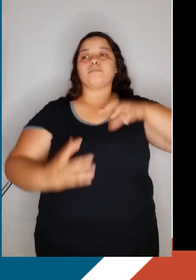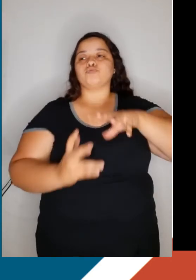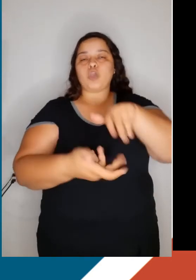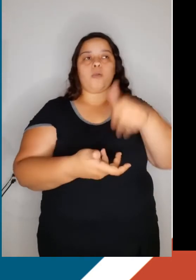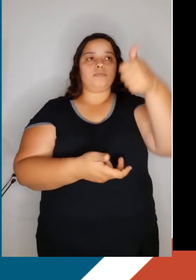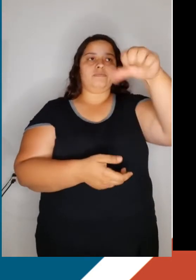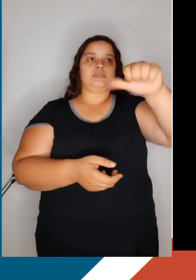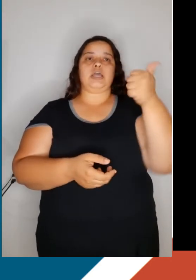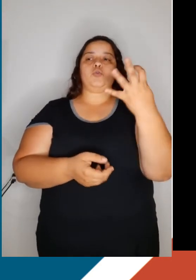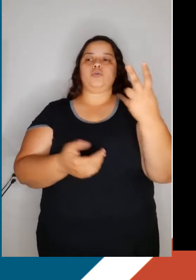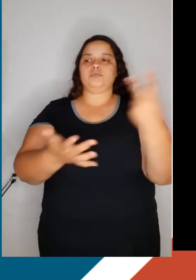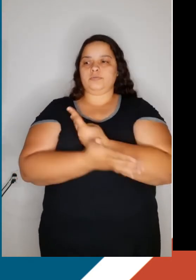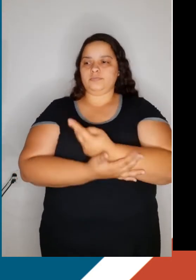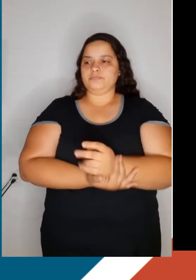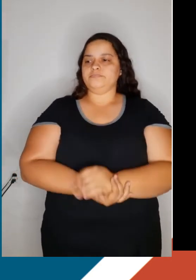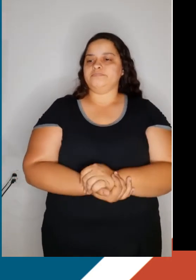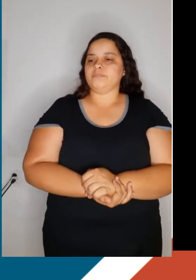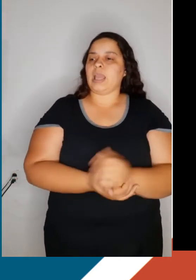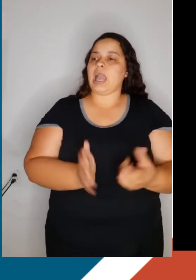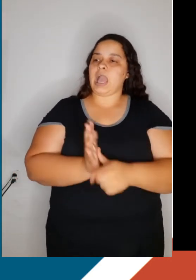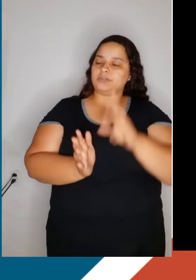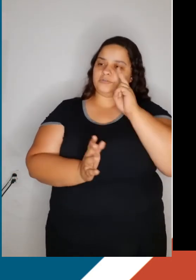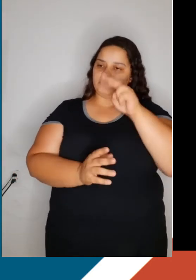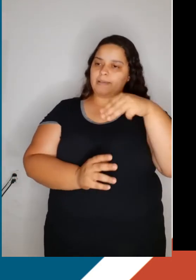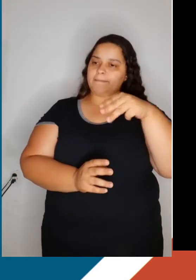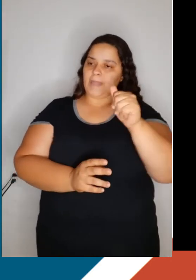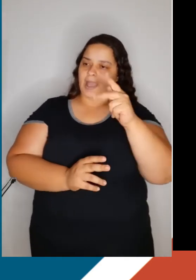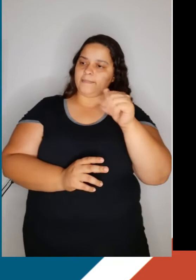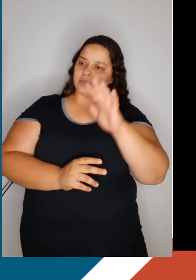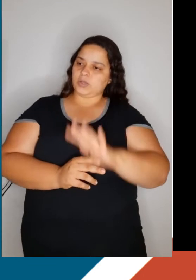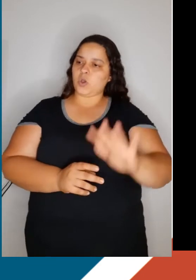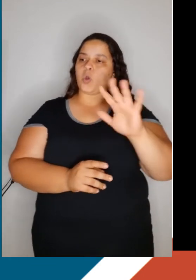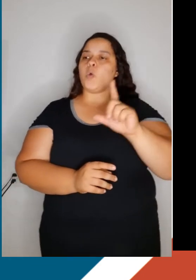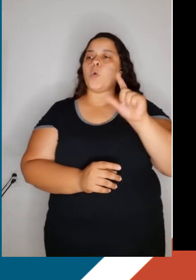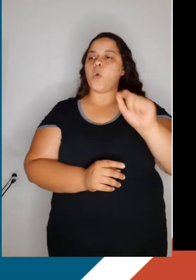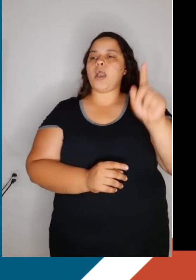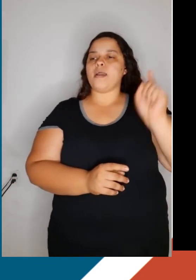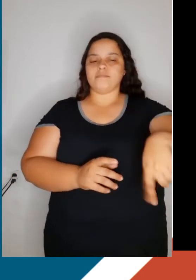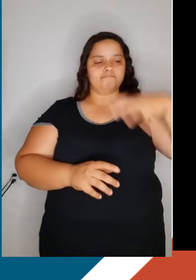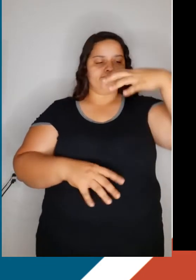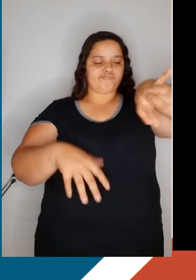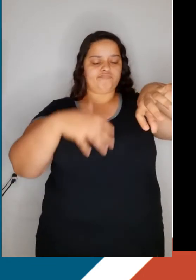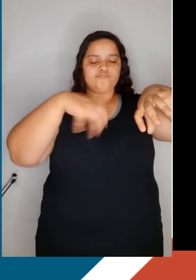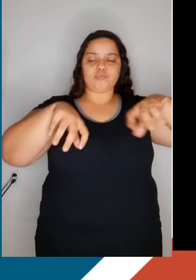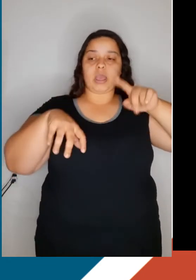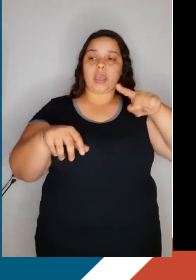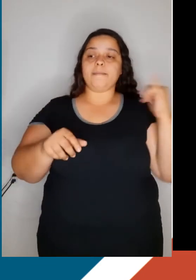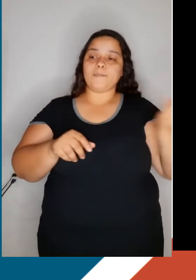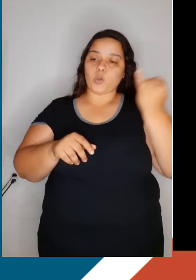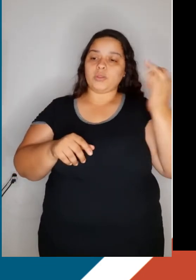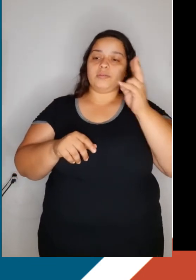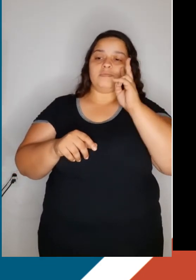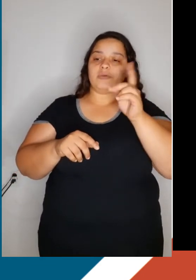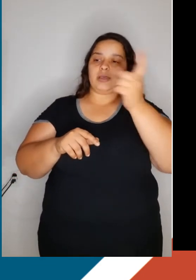disso, apresentar aqui para vocês o mapa, né, para ficar mais claro o que foi a formação dos blocos. É muito importante pensar que